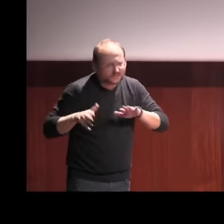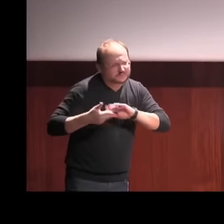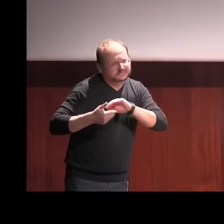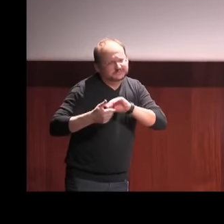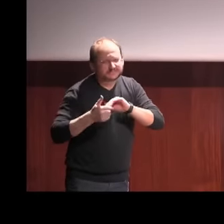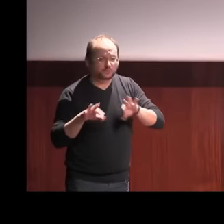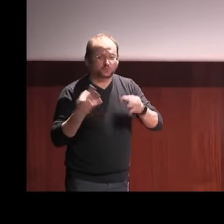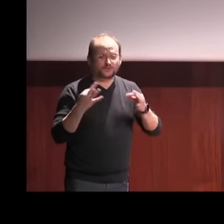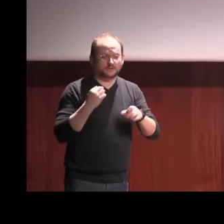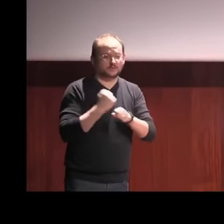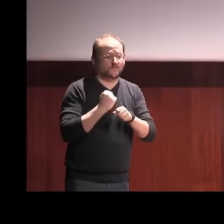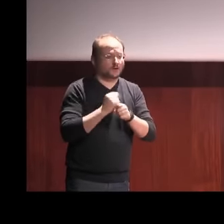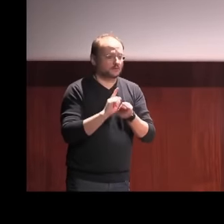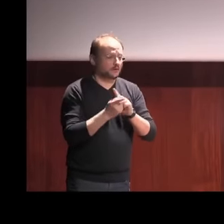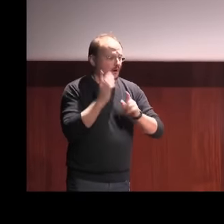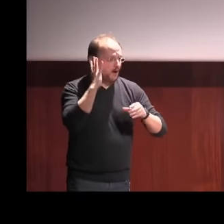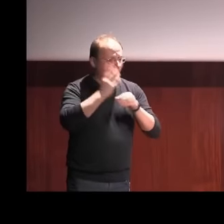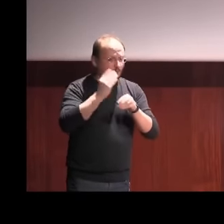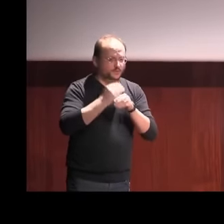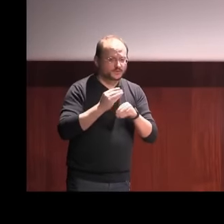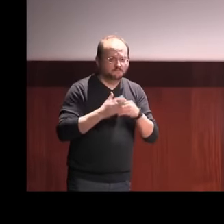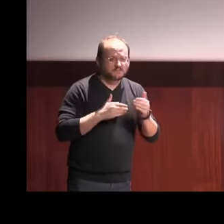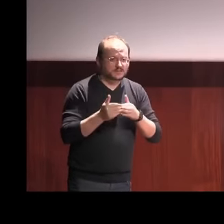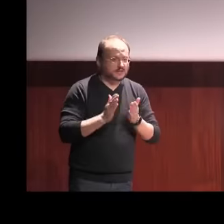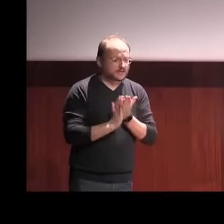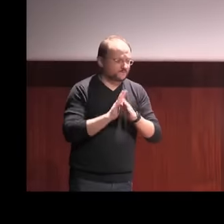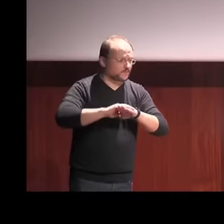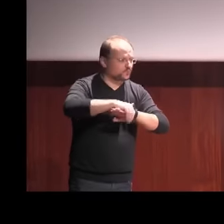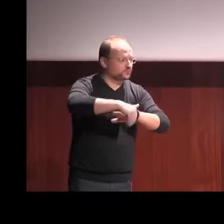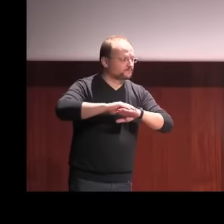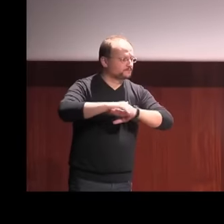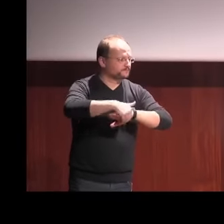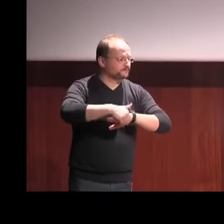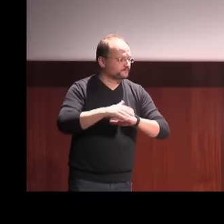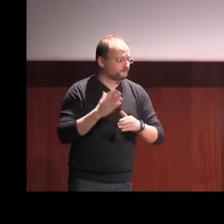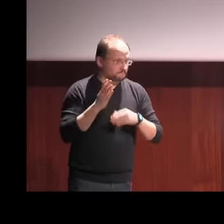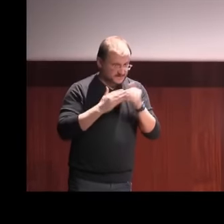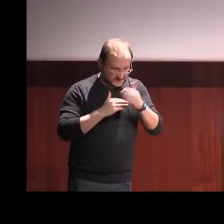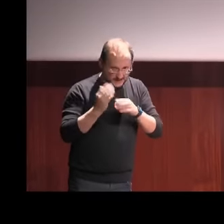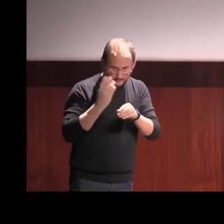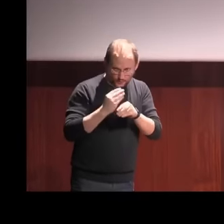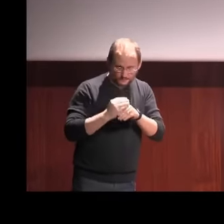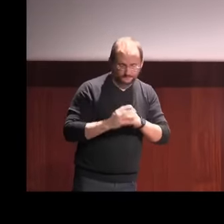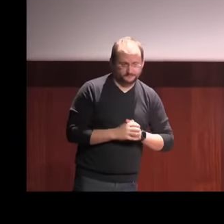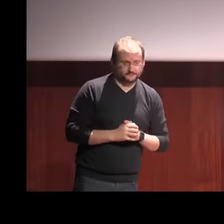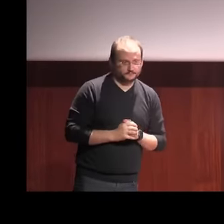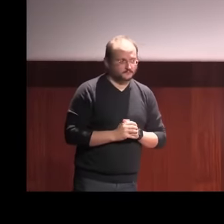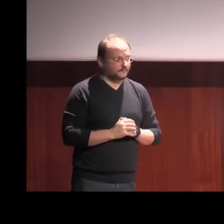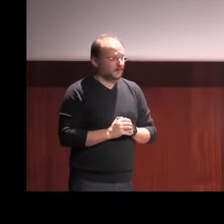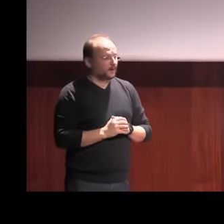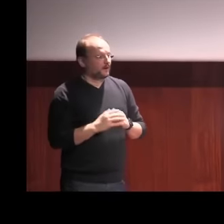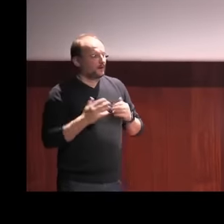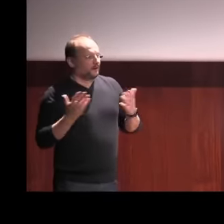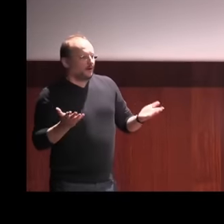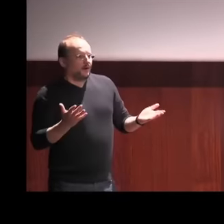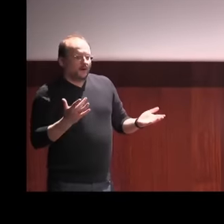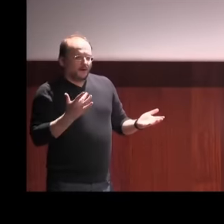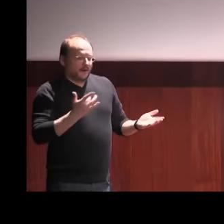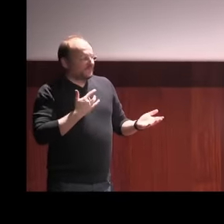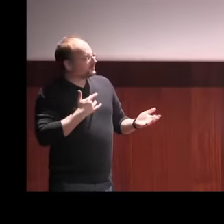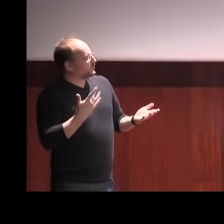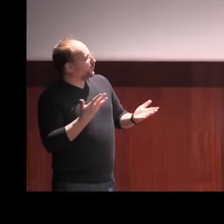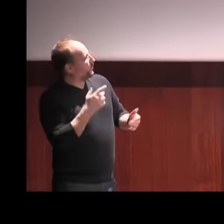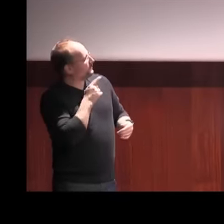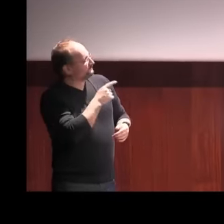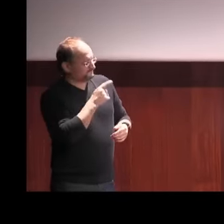ne lui serait pas possible. Et il a trouvé un travail suite à des contacts et des réseaux, et un travail de relieur. Il a travaillé dans la